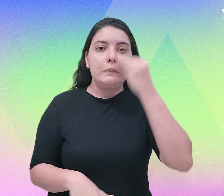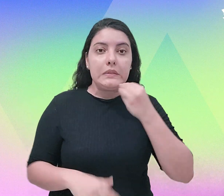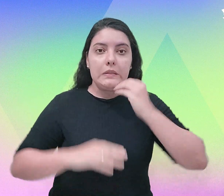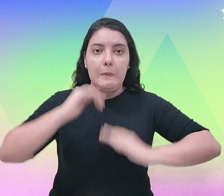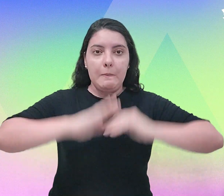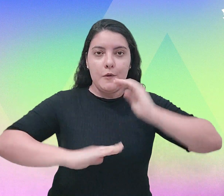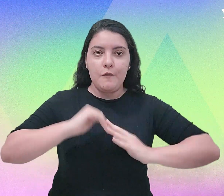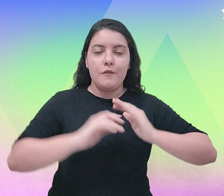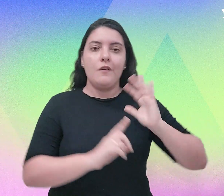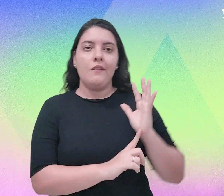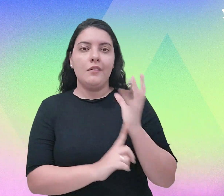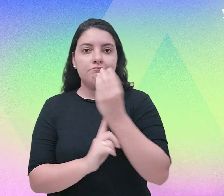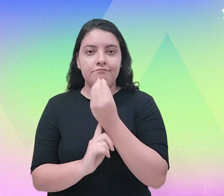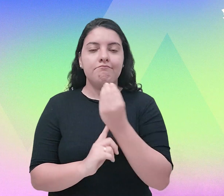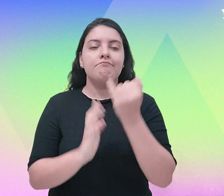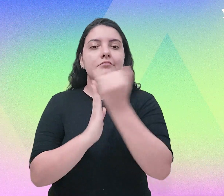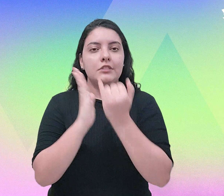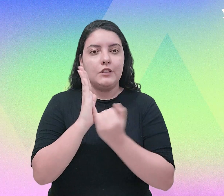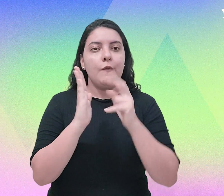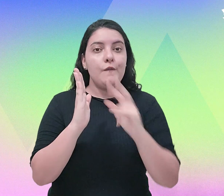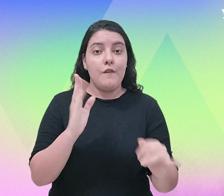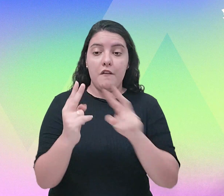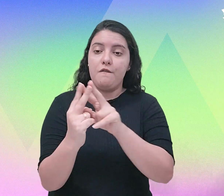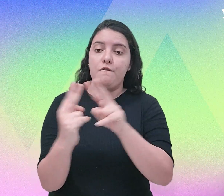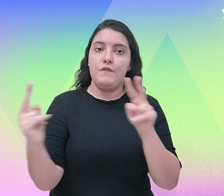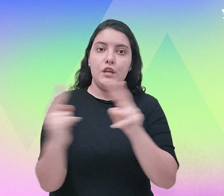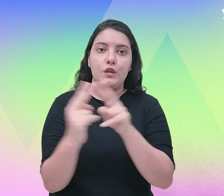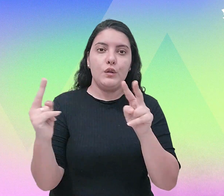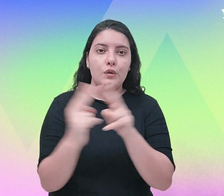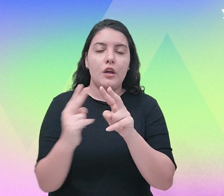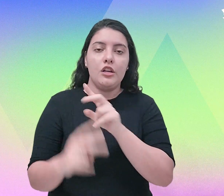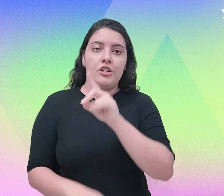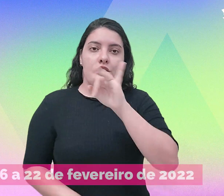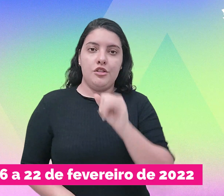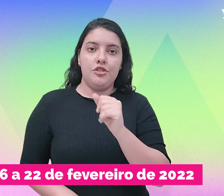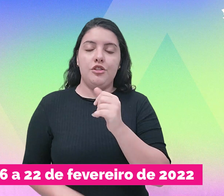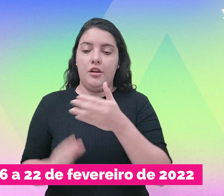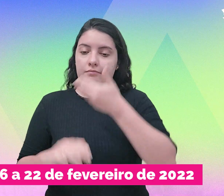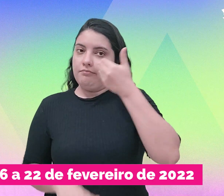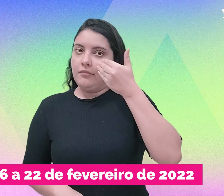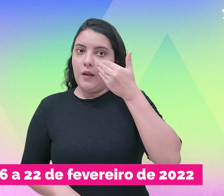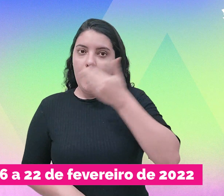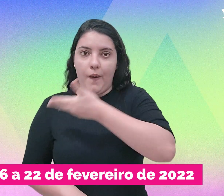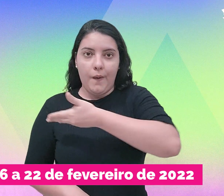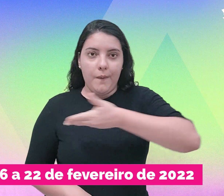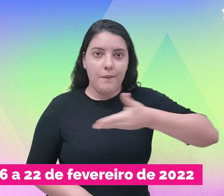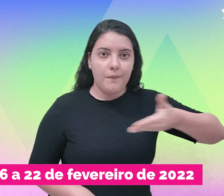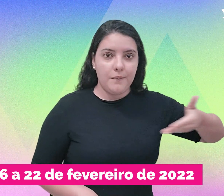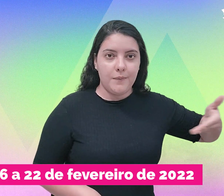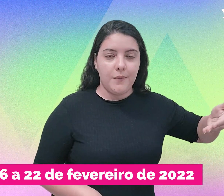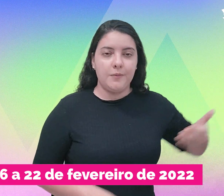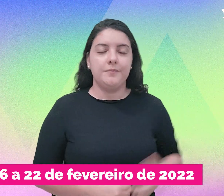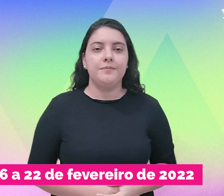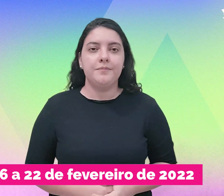as inscrições aconteceram de modo virtual entre os dias 16 a 22 de fevereiro de 2022